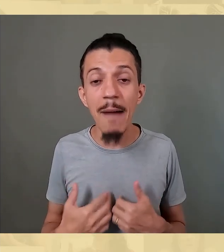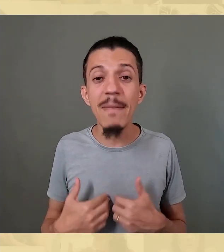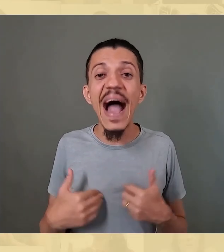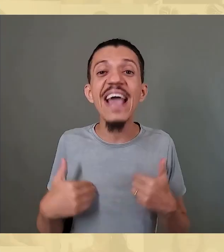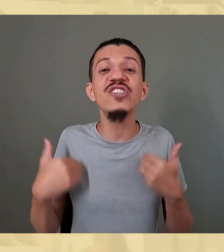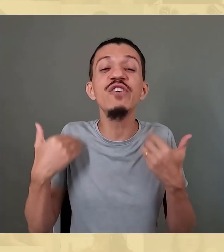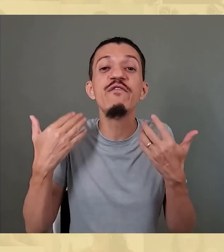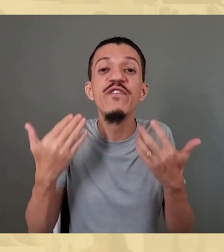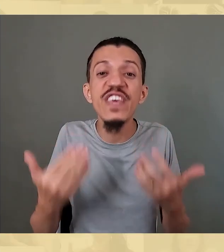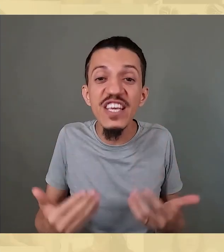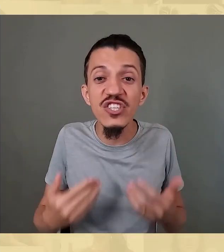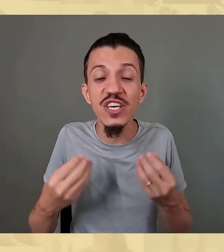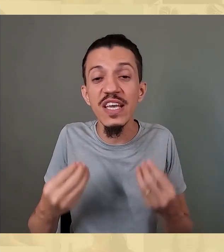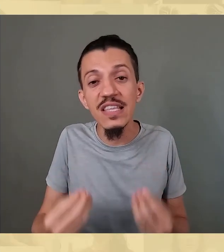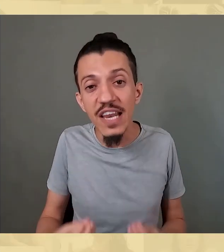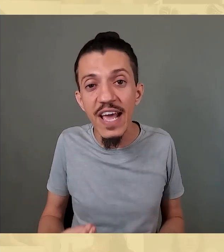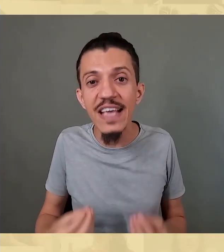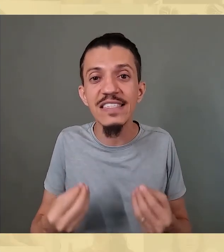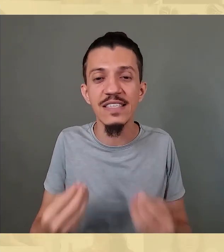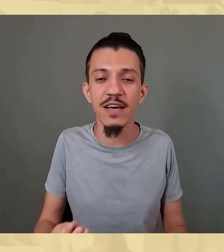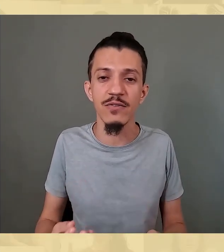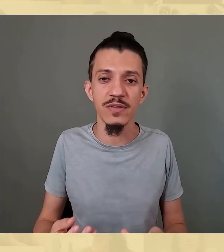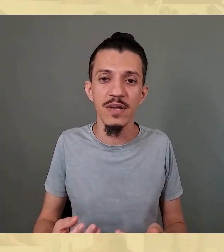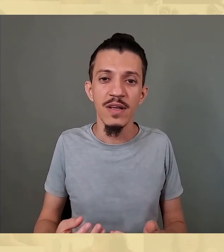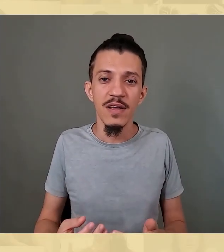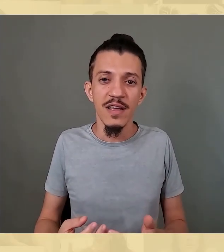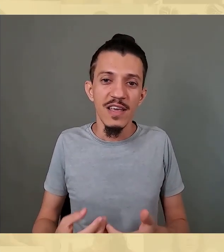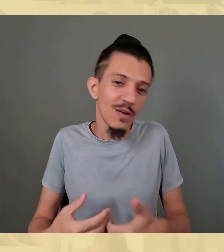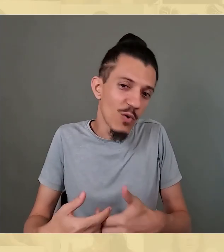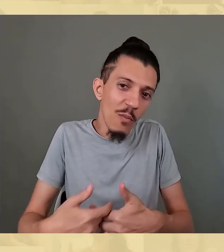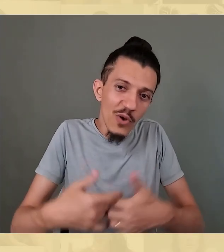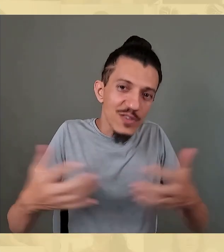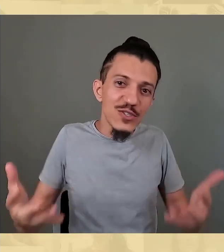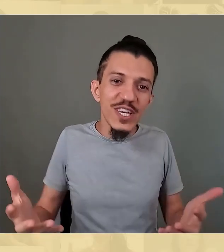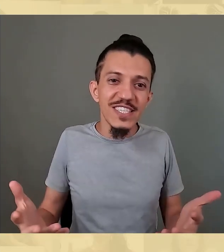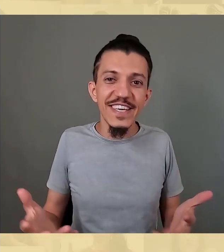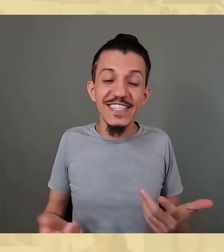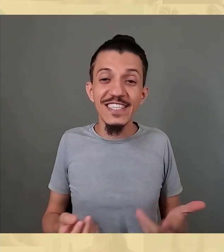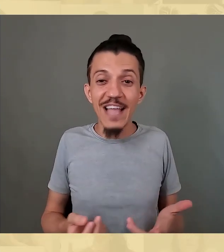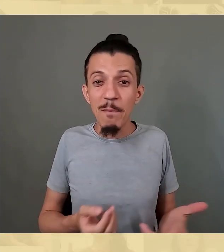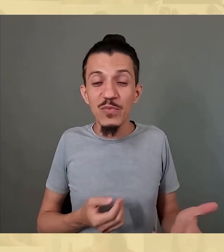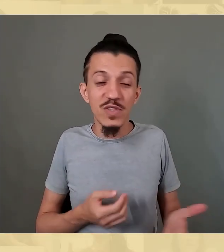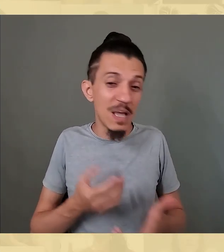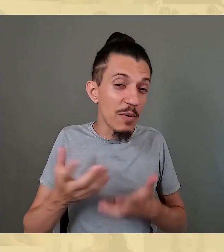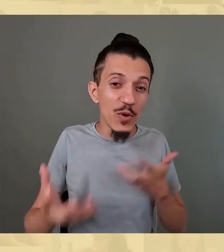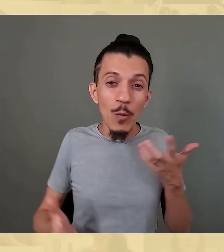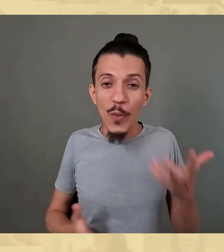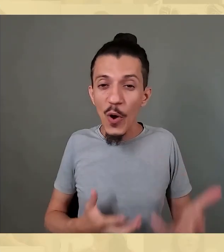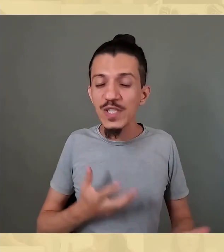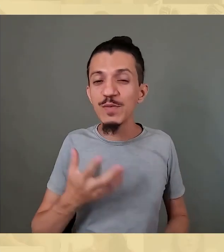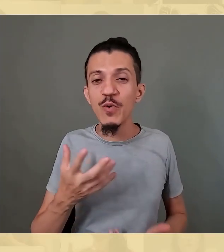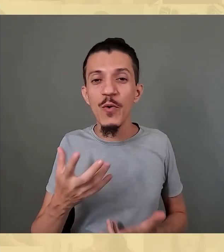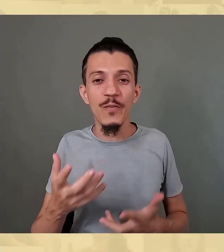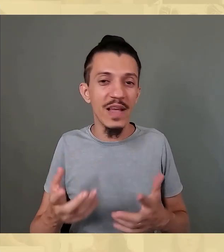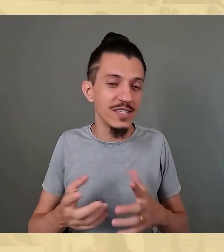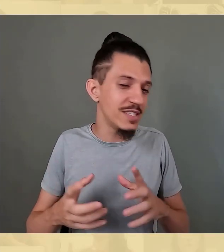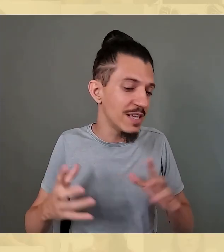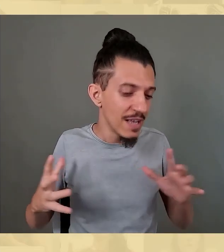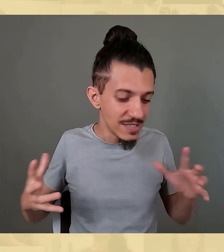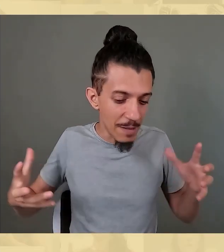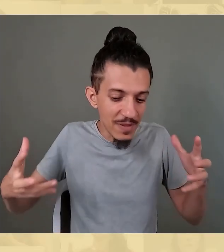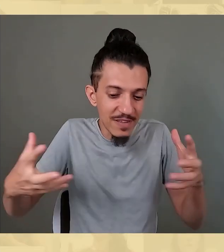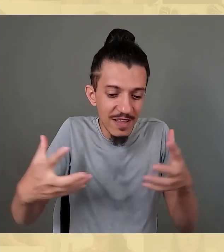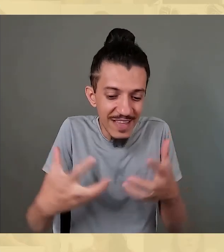há mais de 23 anos. E como o nosso dia a dia a gente está sempre muito próximo, a